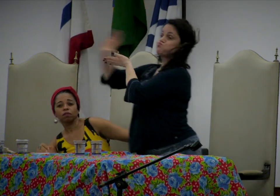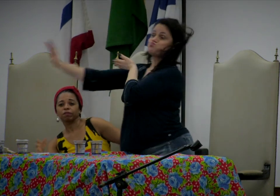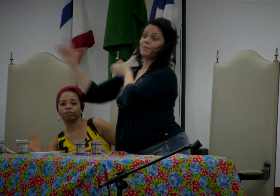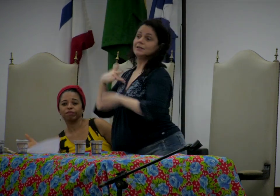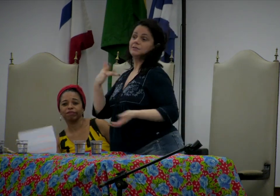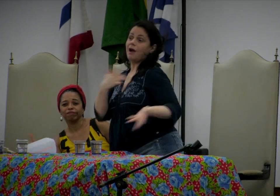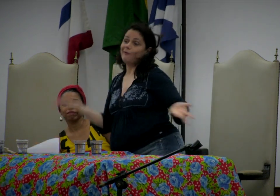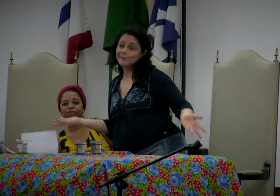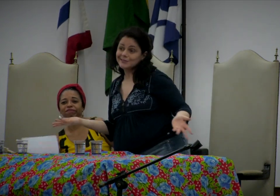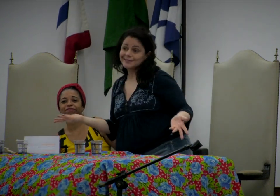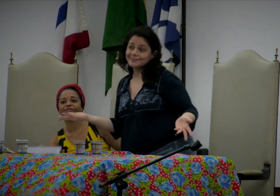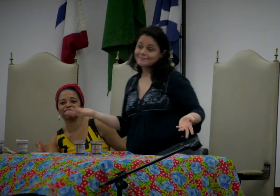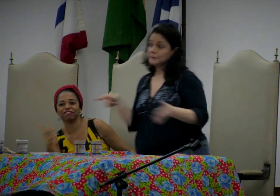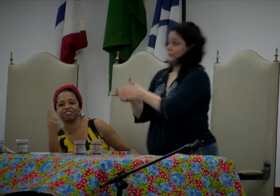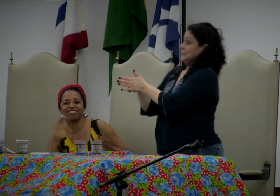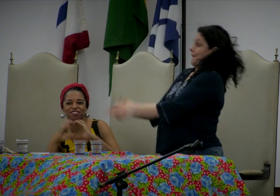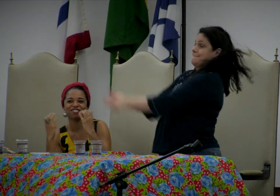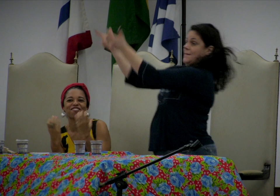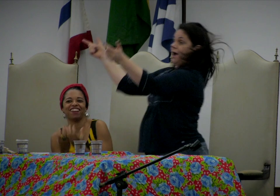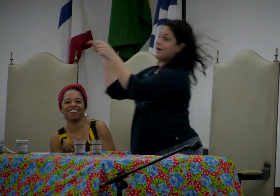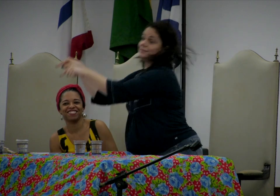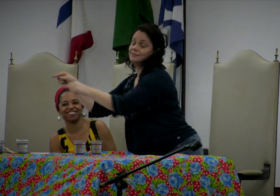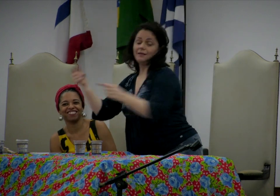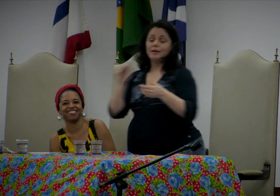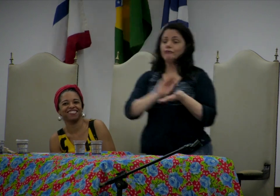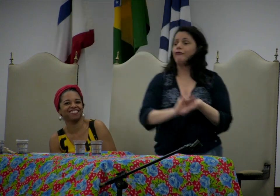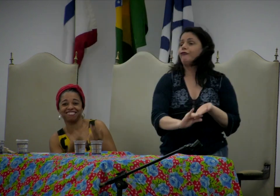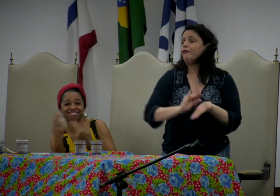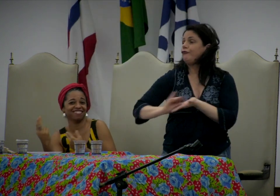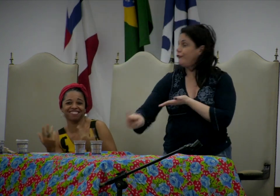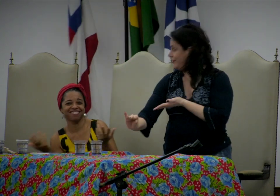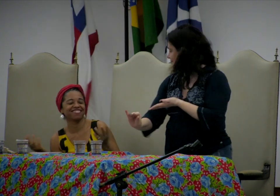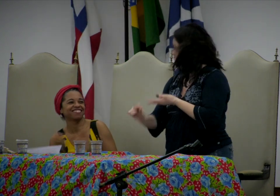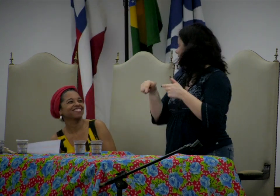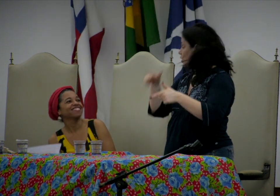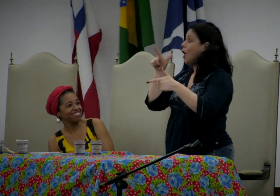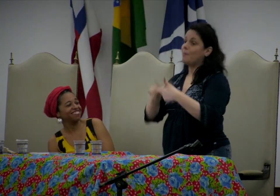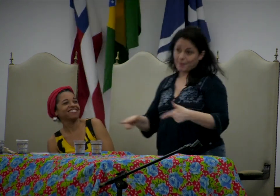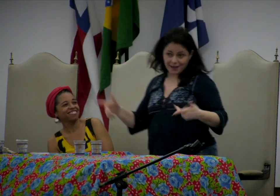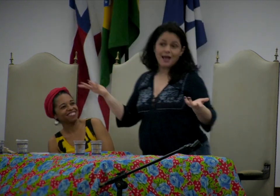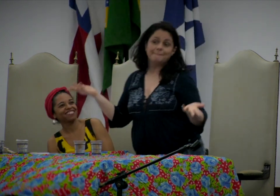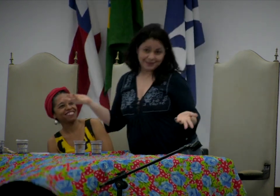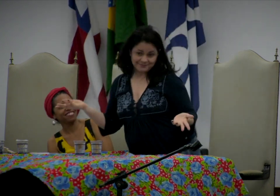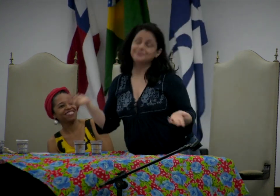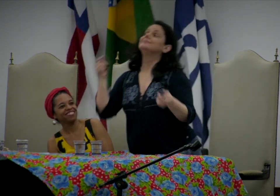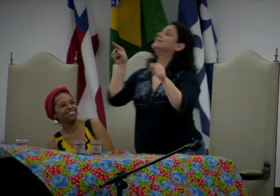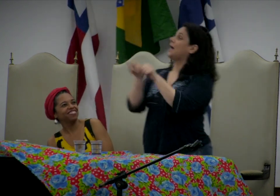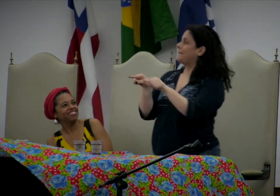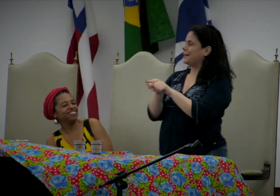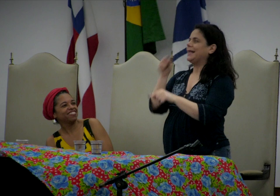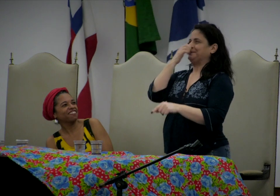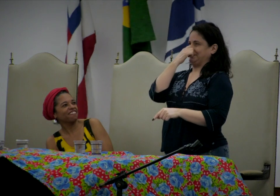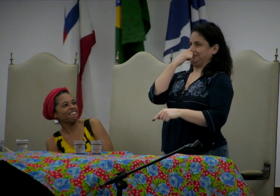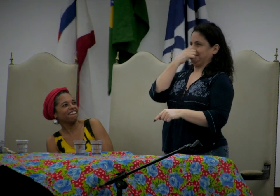a gente tem bem menos com relação à área de saúde. As pesquisas na área de saúde são muito maiores e na área de educação,